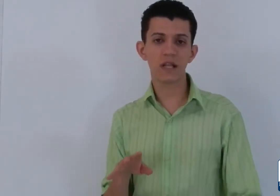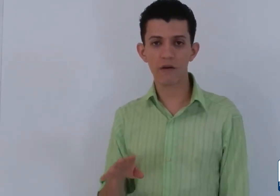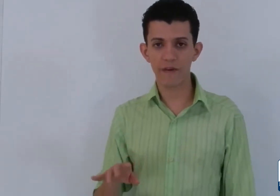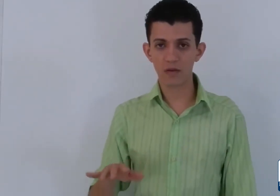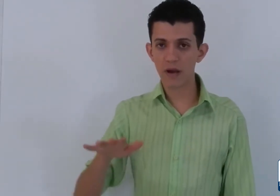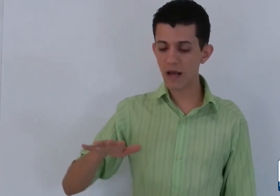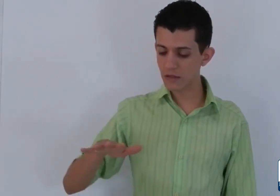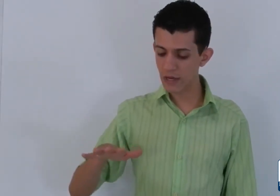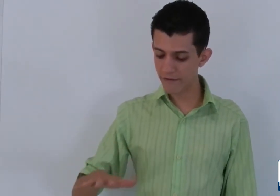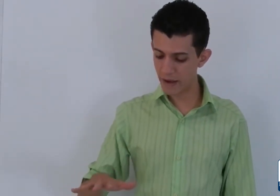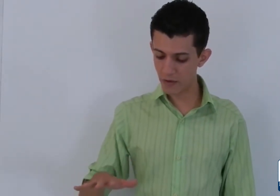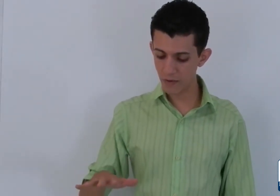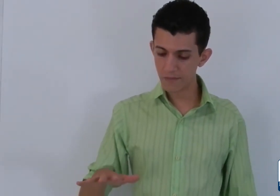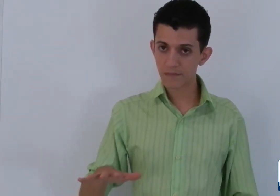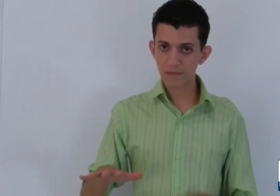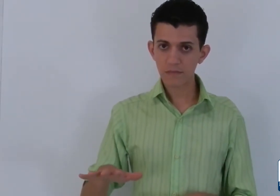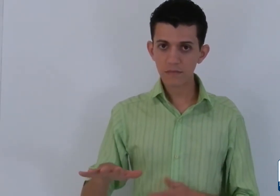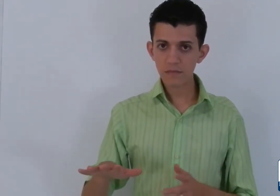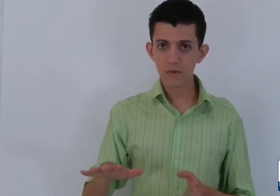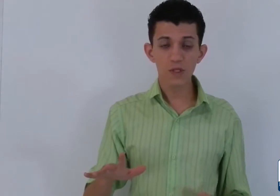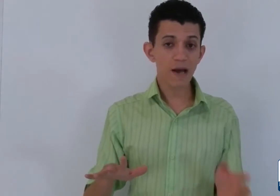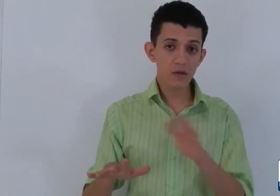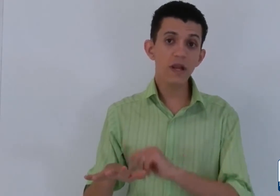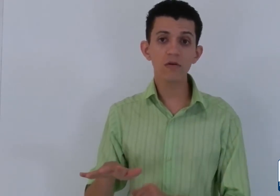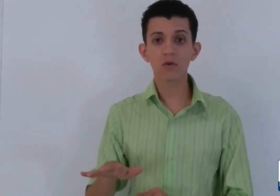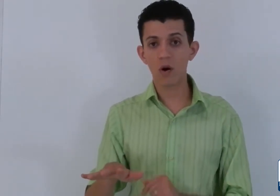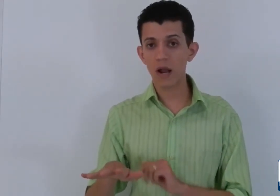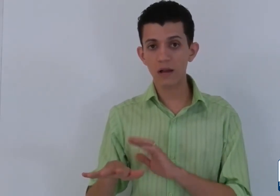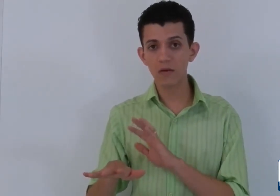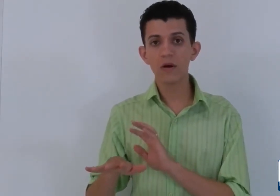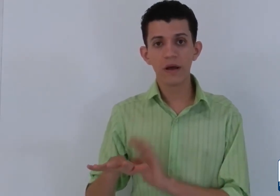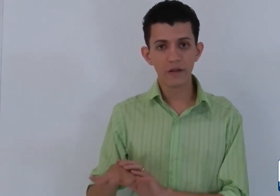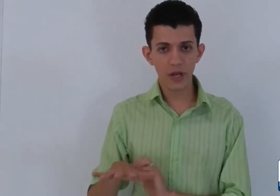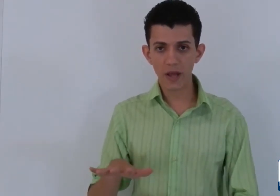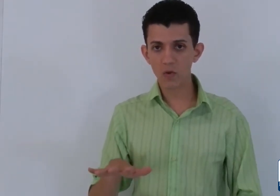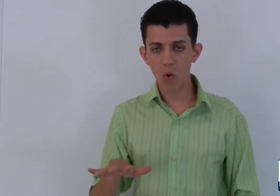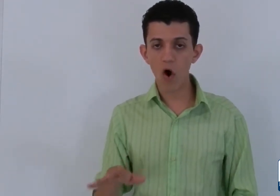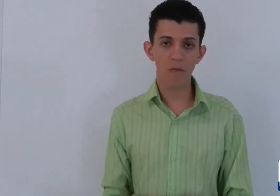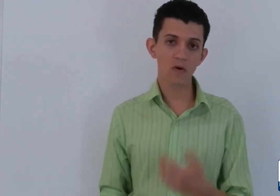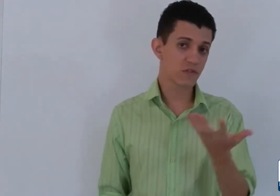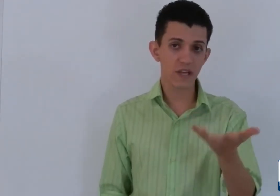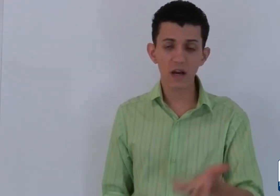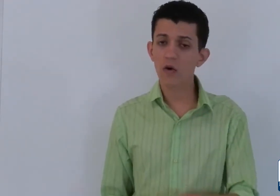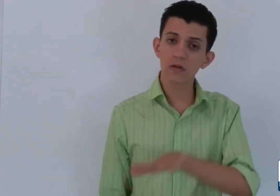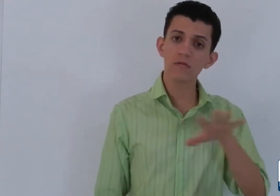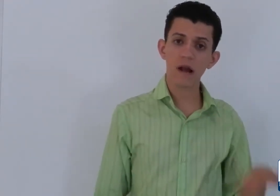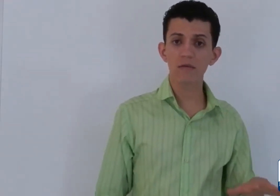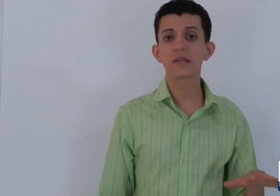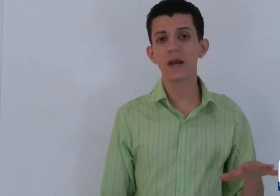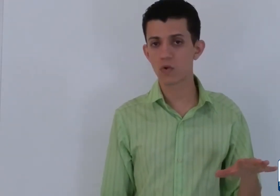sinal é feito? No caso, ele é feito no espaço neutro, ao lado direito do corpo, ou se você é canhoto, ao lado esquerdo